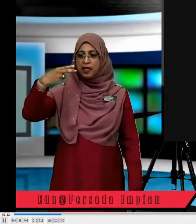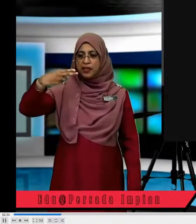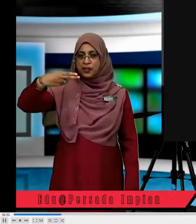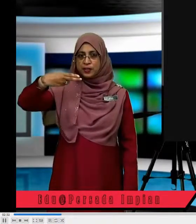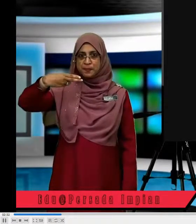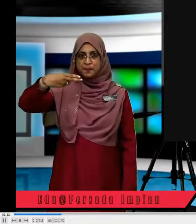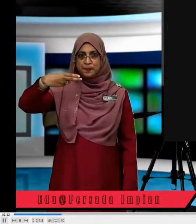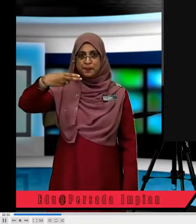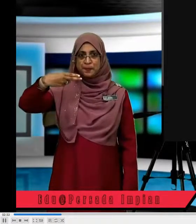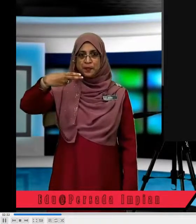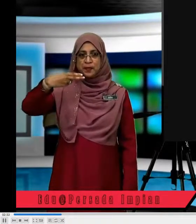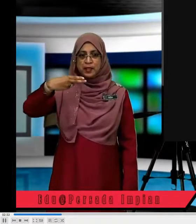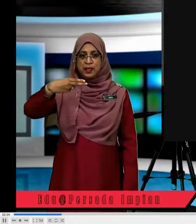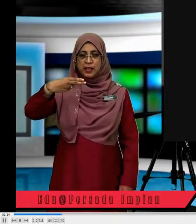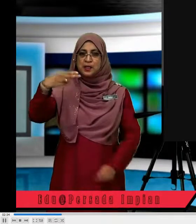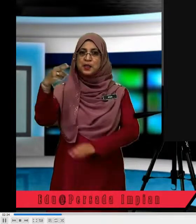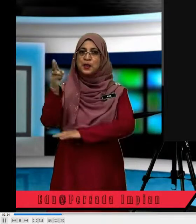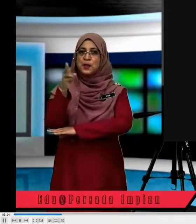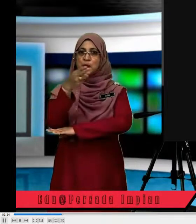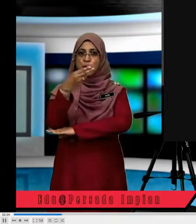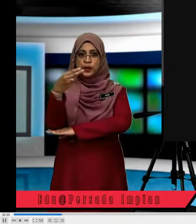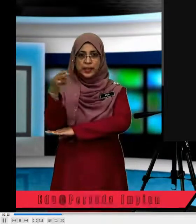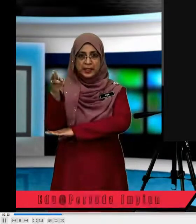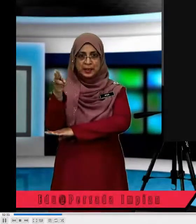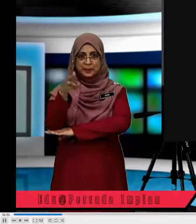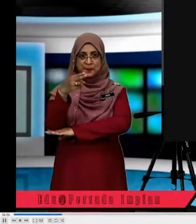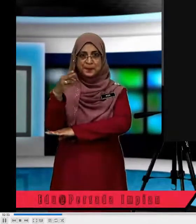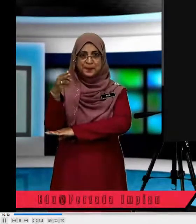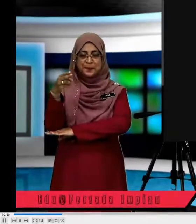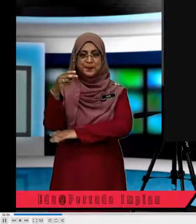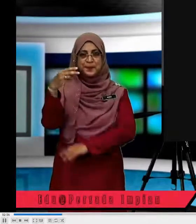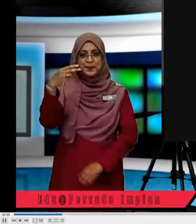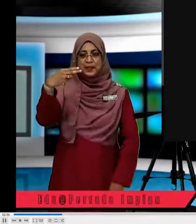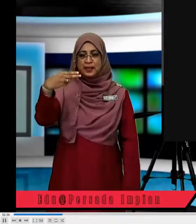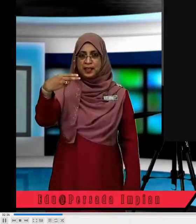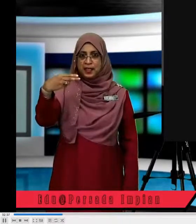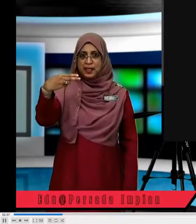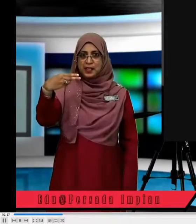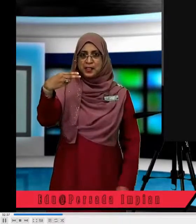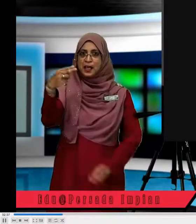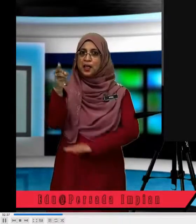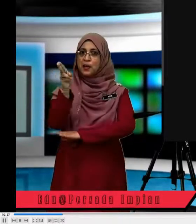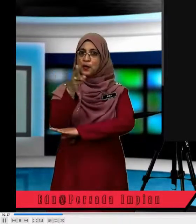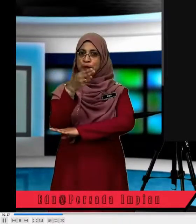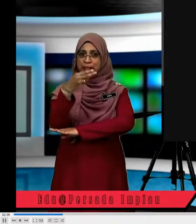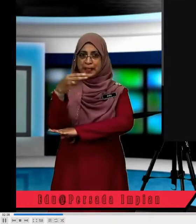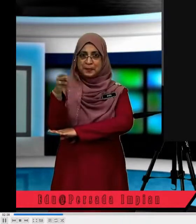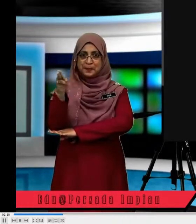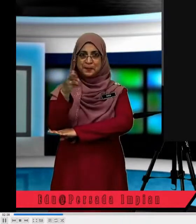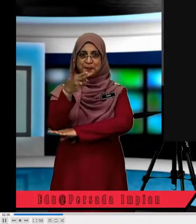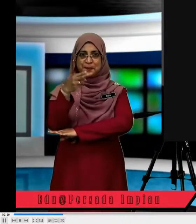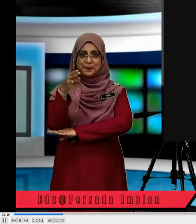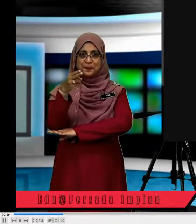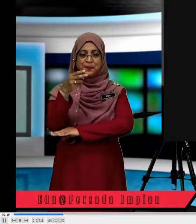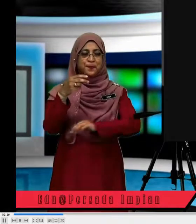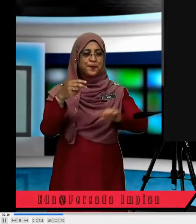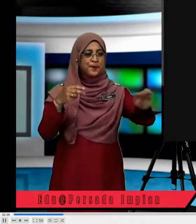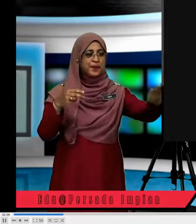Hai hey his hutan Hei hutan